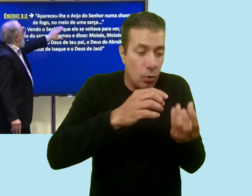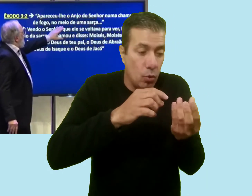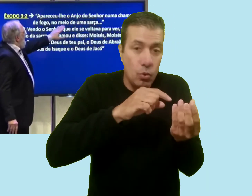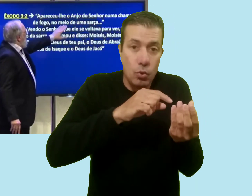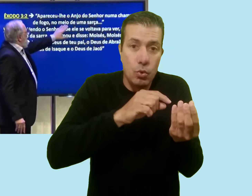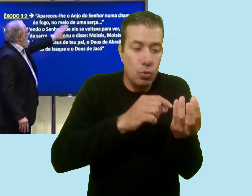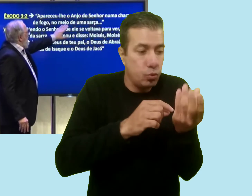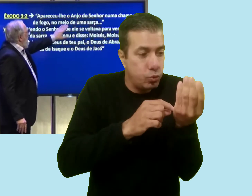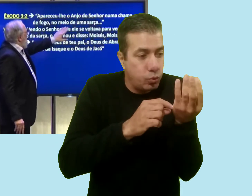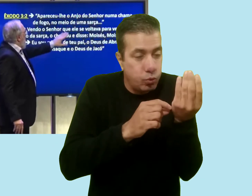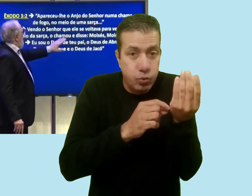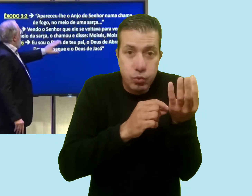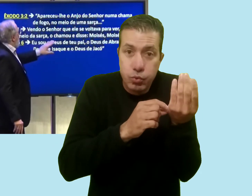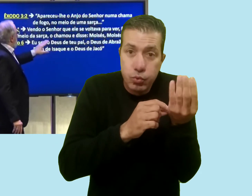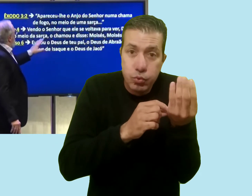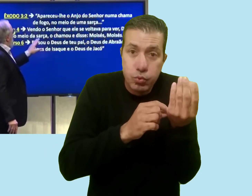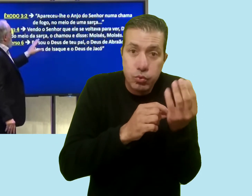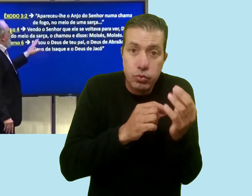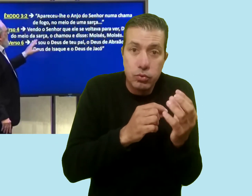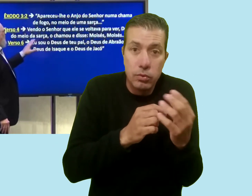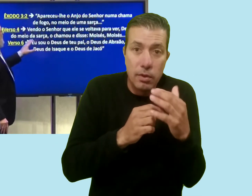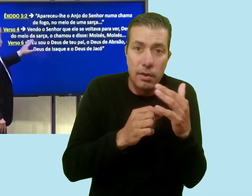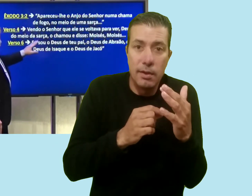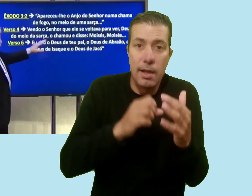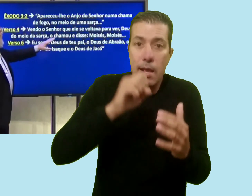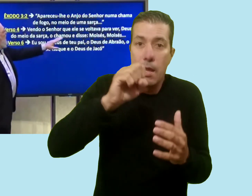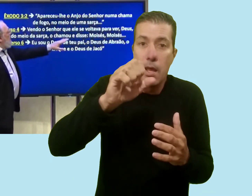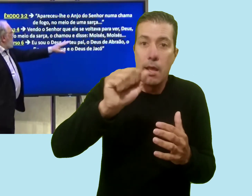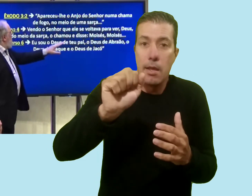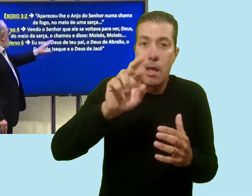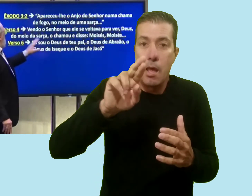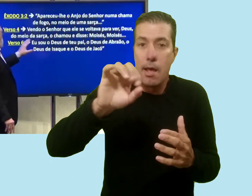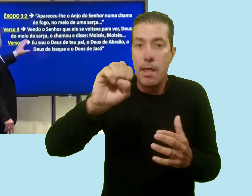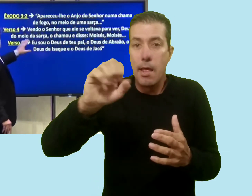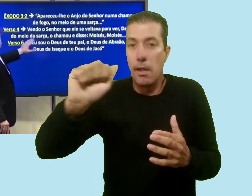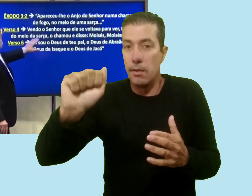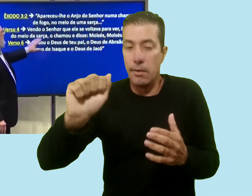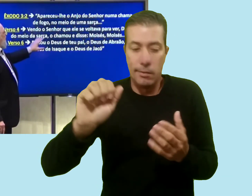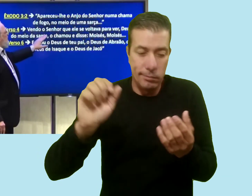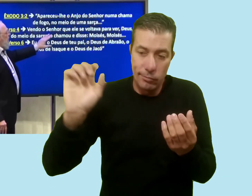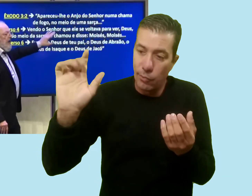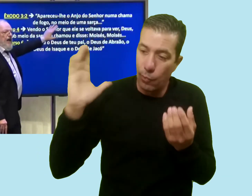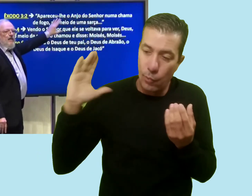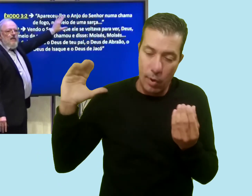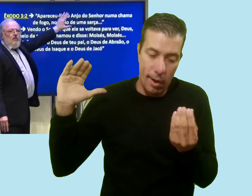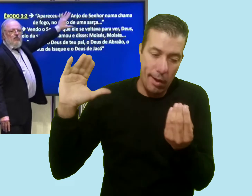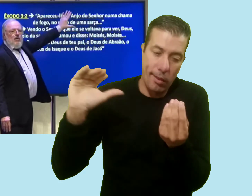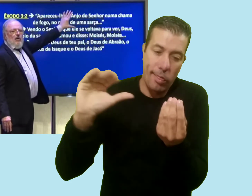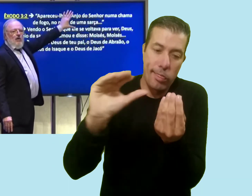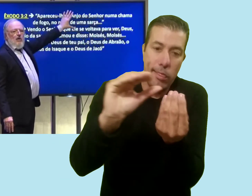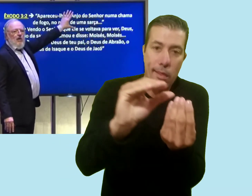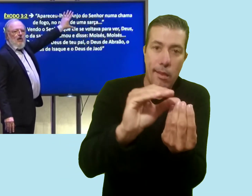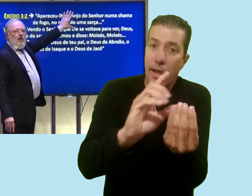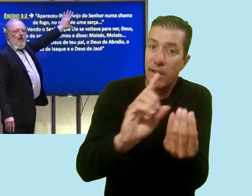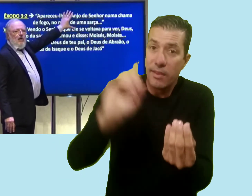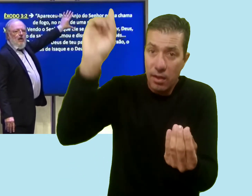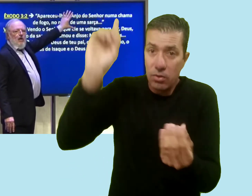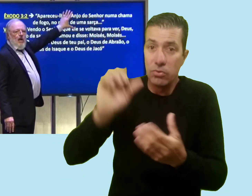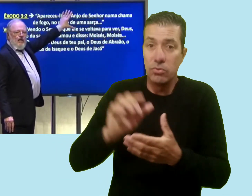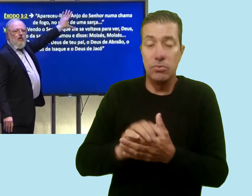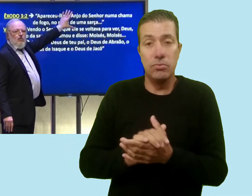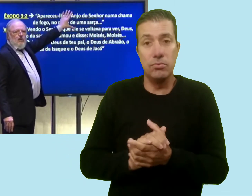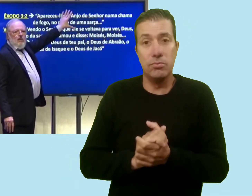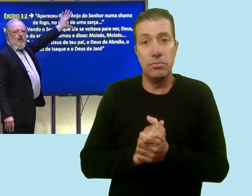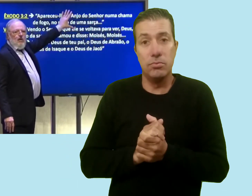meio da sarça. Aí diz assim: Deus do meio da sarça. Quem é esse anjo do Senhor?